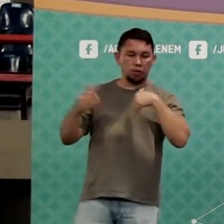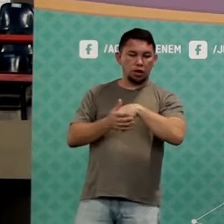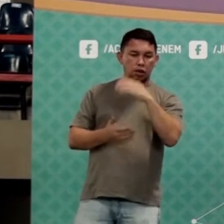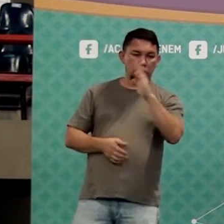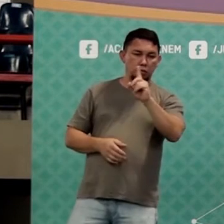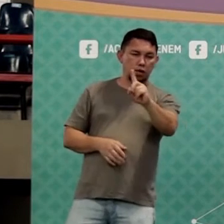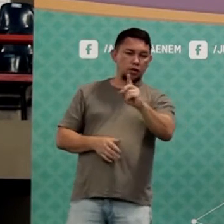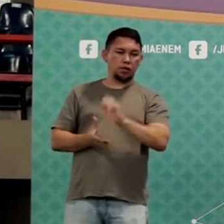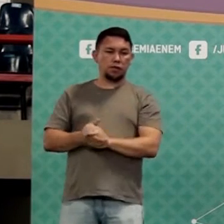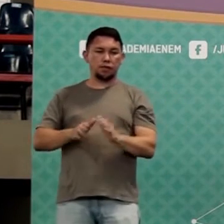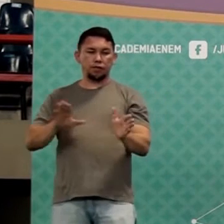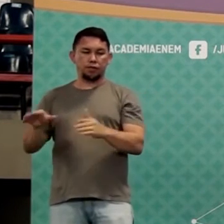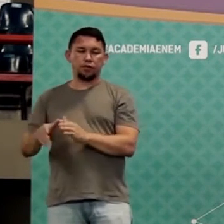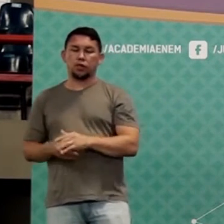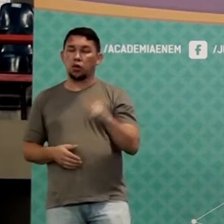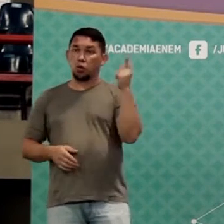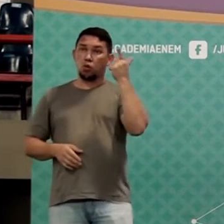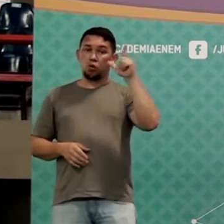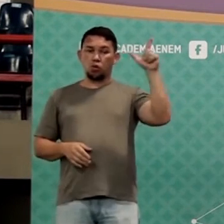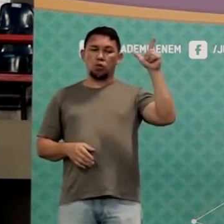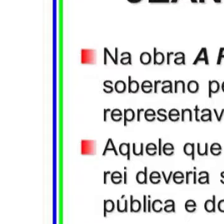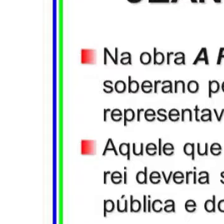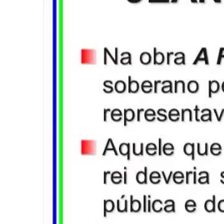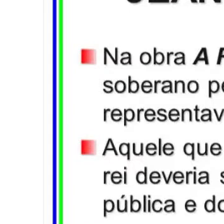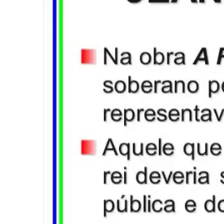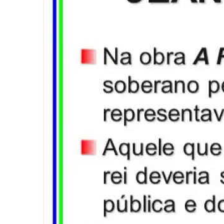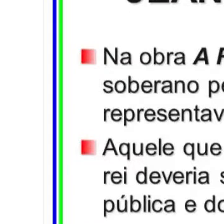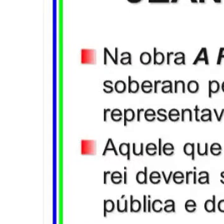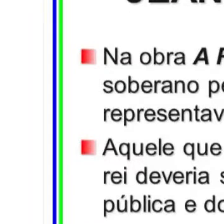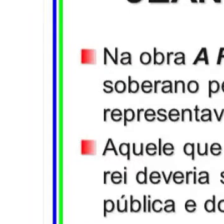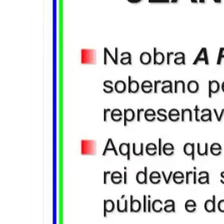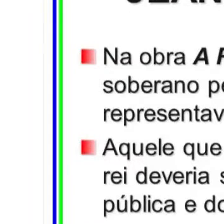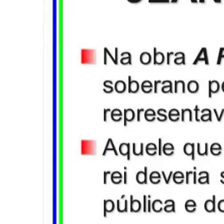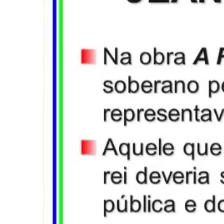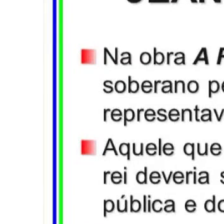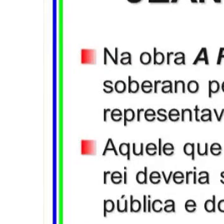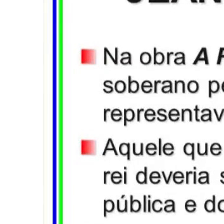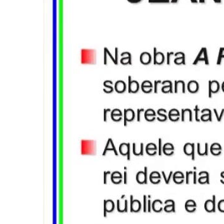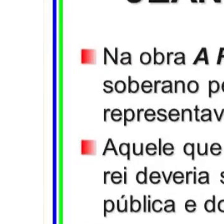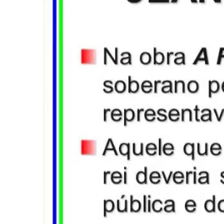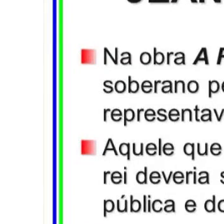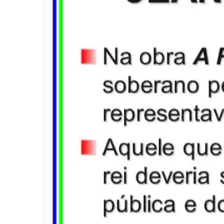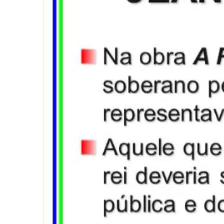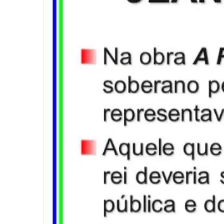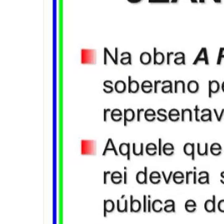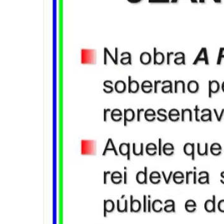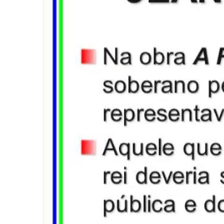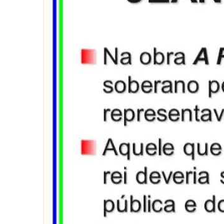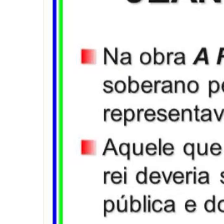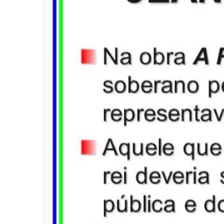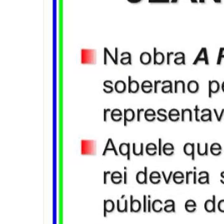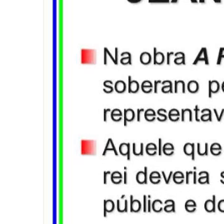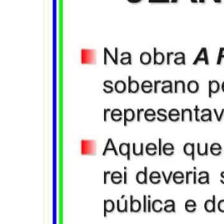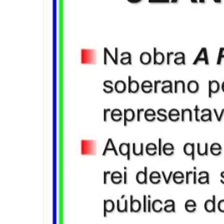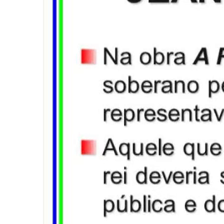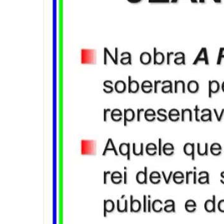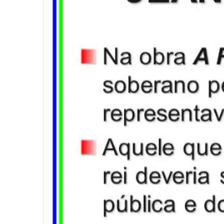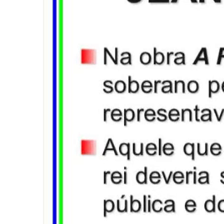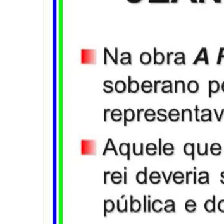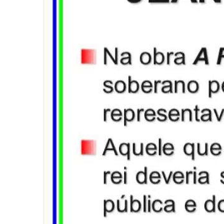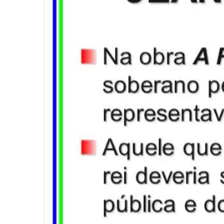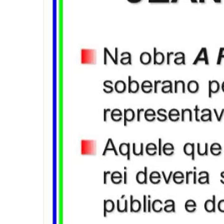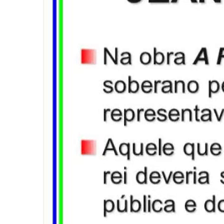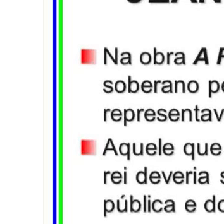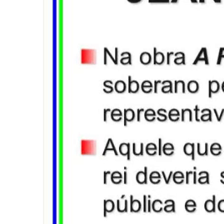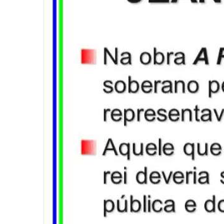Não vamos comparar. Outro filósofo foi o menino Bodin. Olha o que é que o Bodin falava. O Bodin dizia assim,